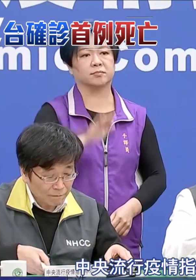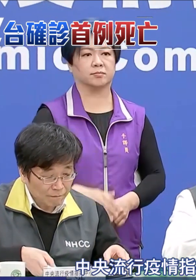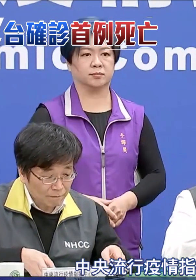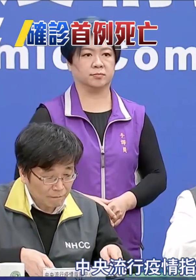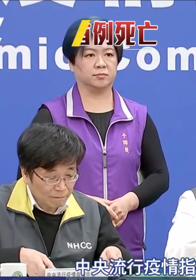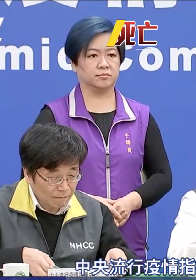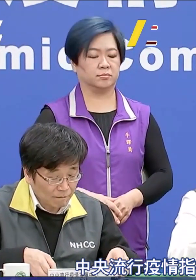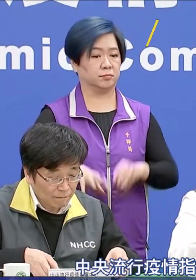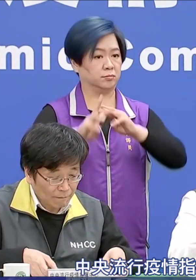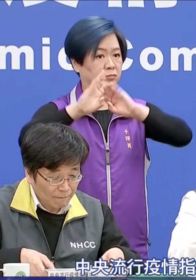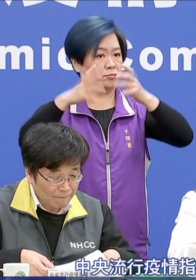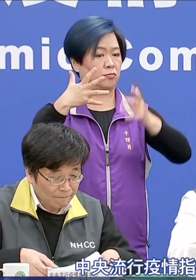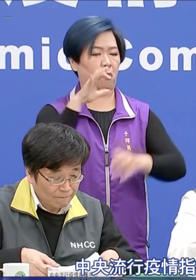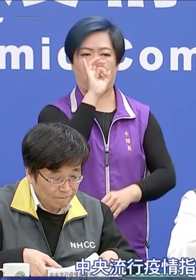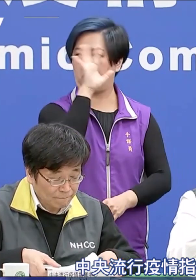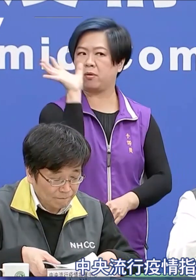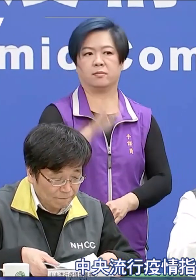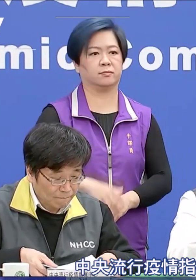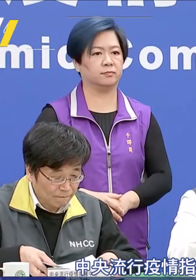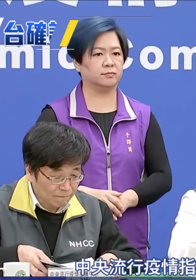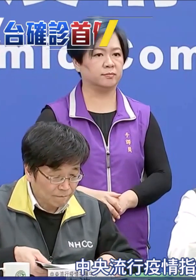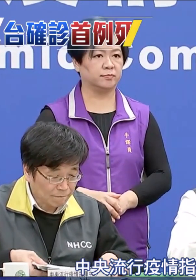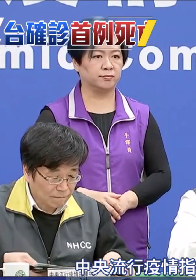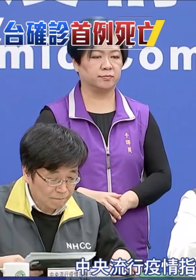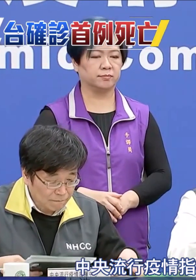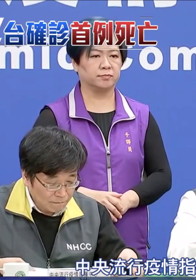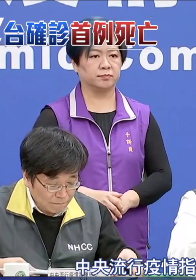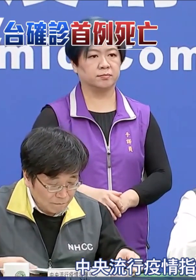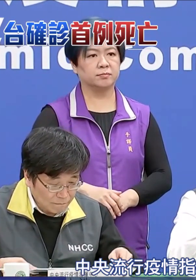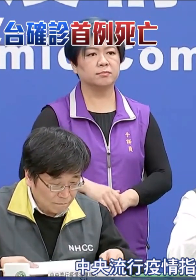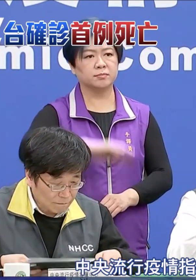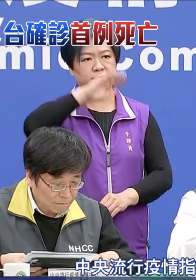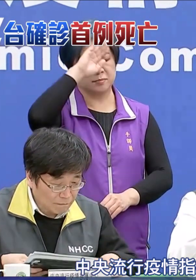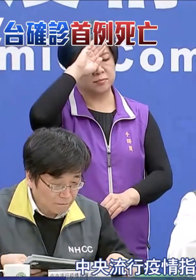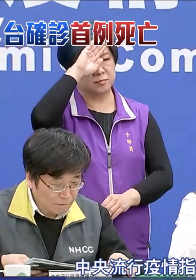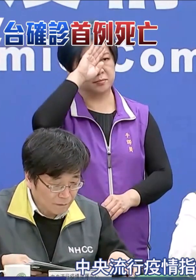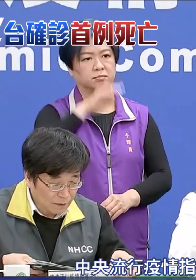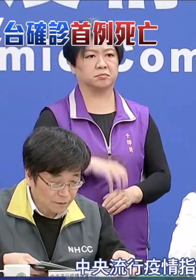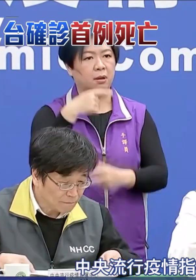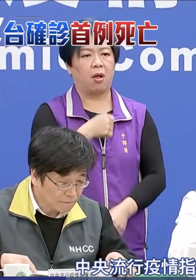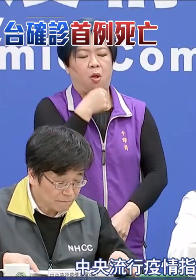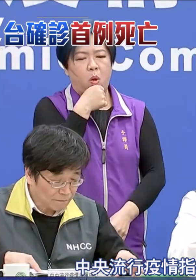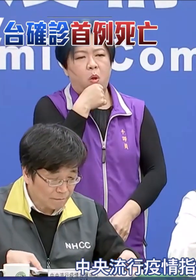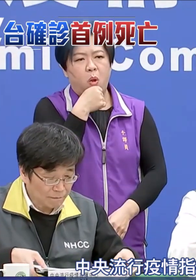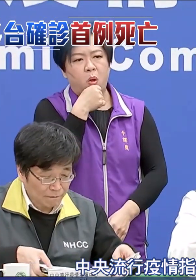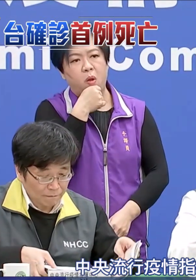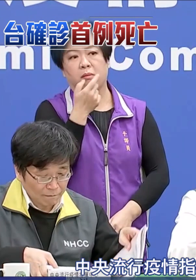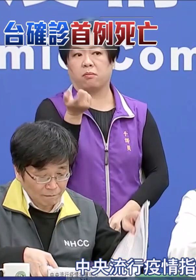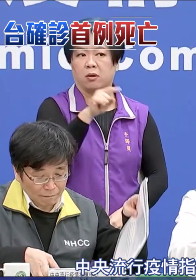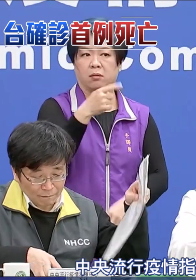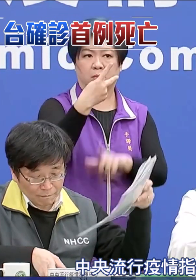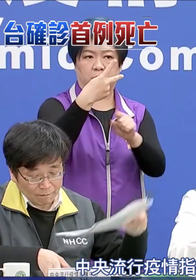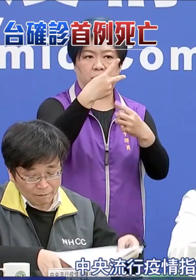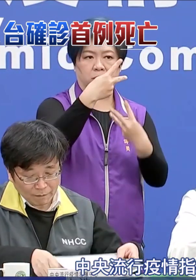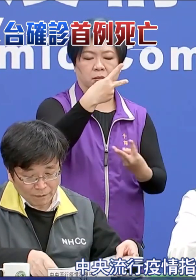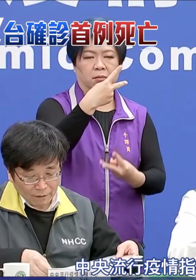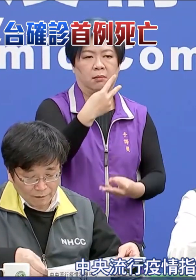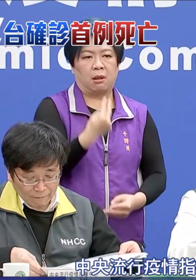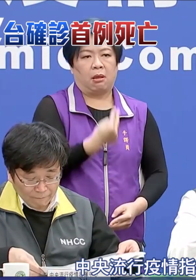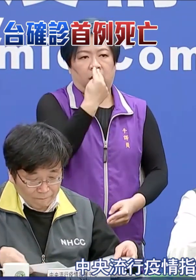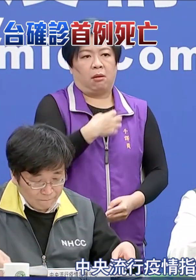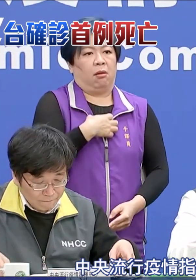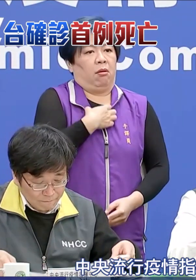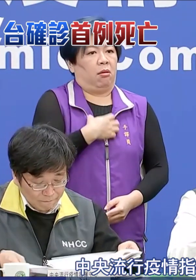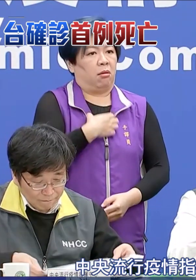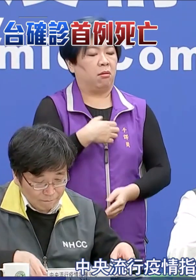无出国旅游史，亦非确诊病患之密切接触者。2月3日，因呼吸急促